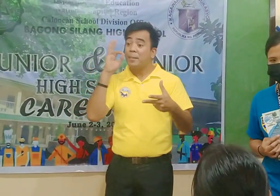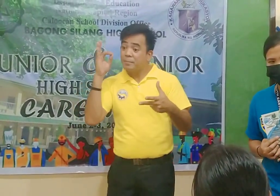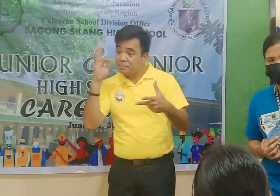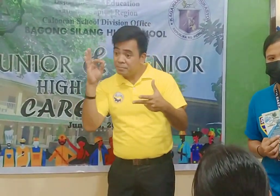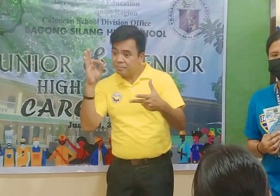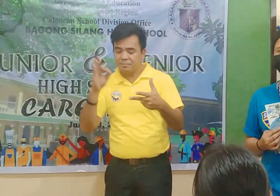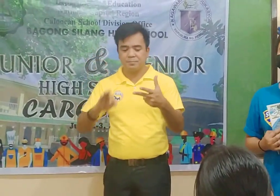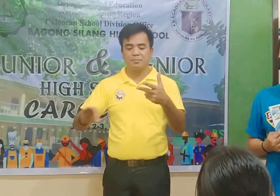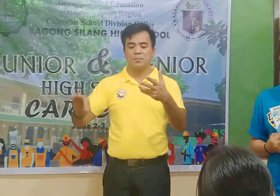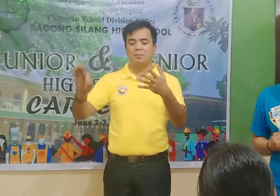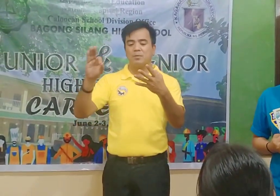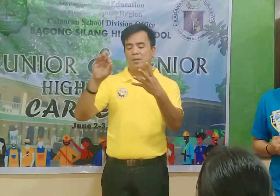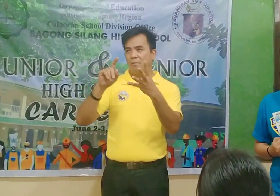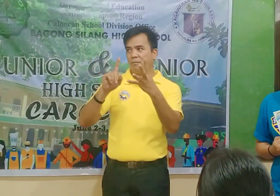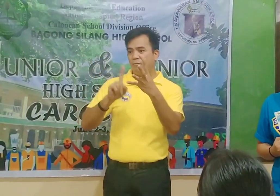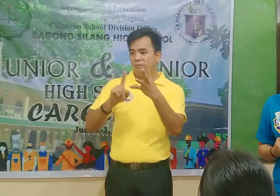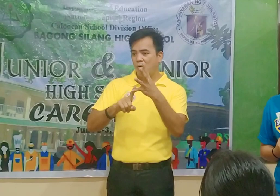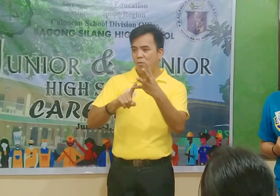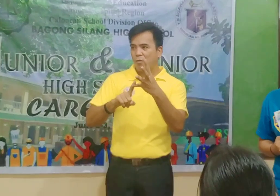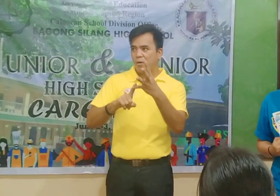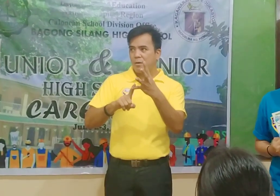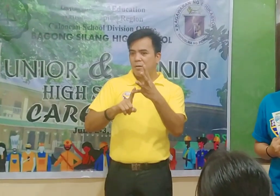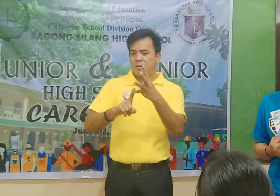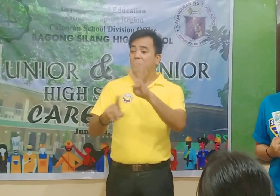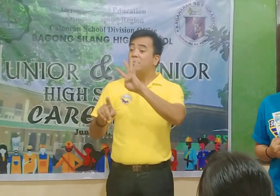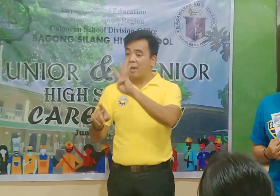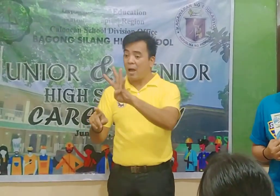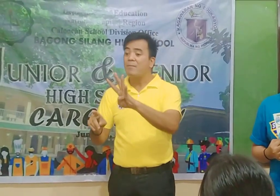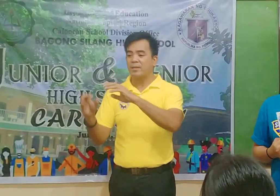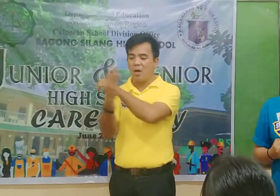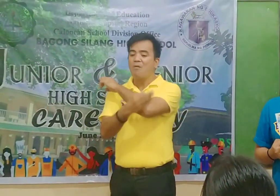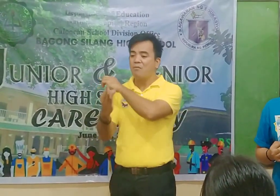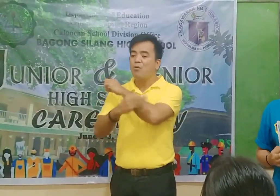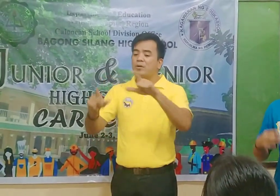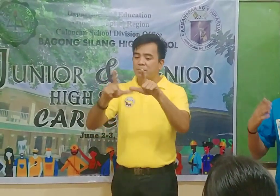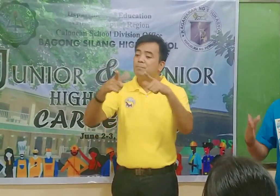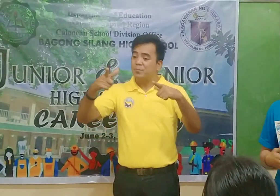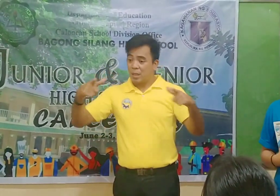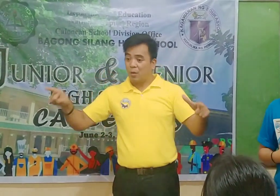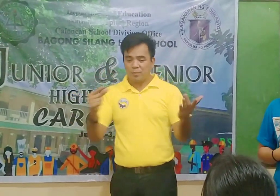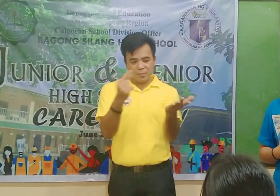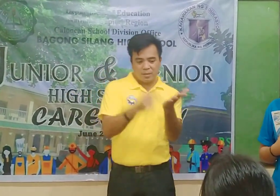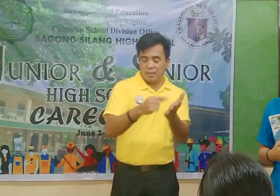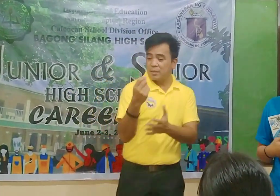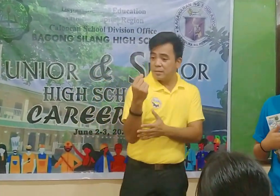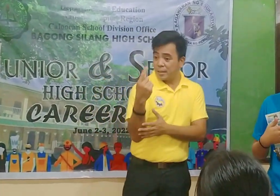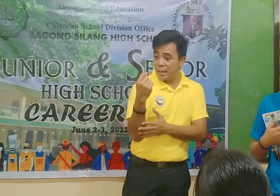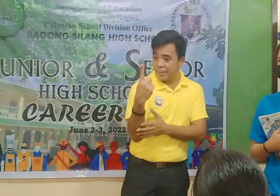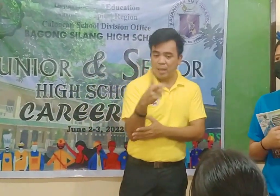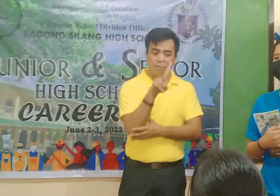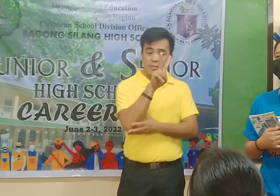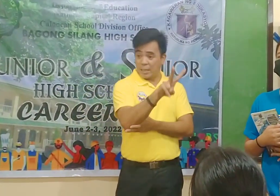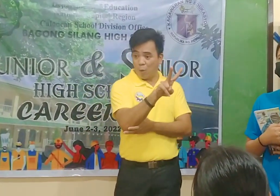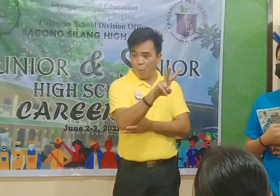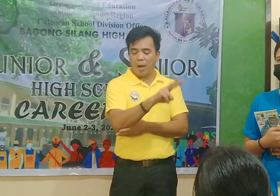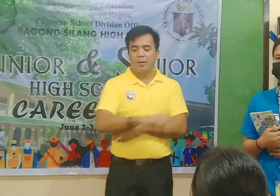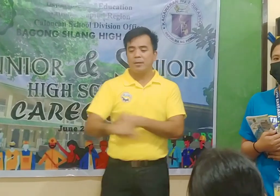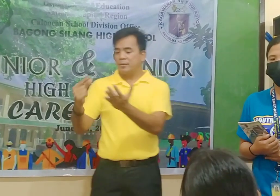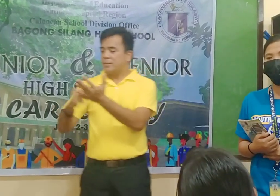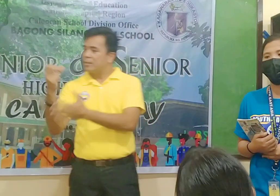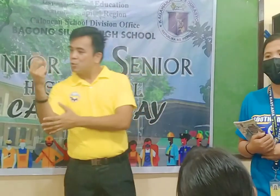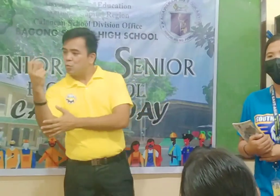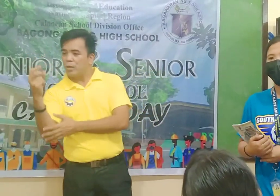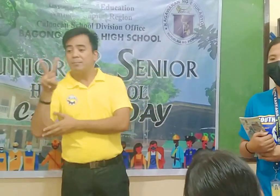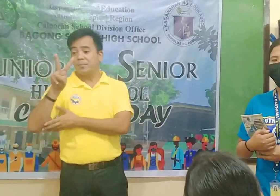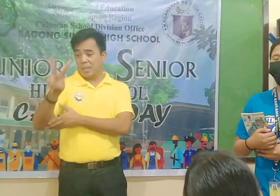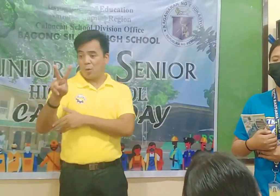foreign languages. Then after grade 12 naman, 2 foreign languages din po. So libre din po nila pag-aaralan